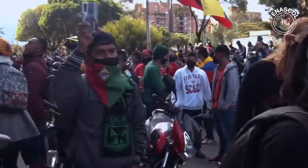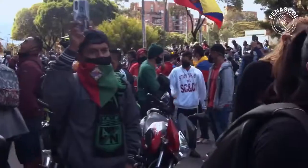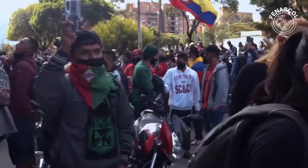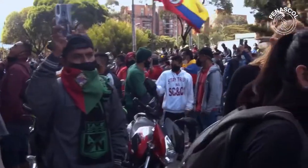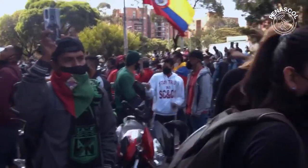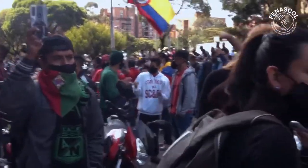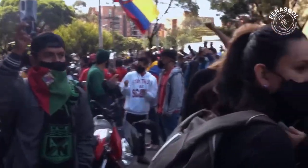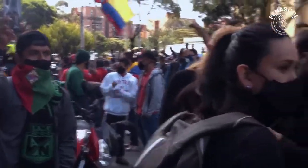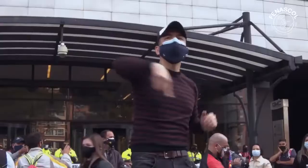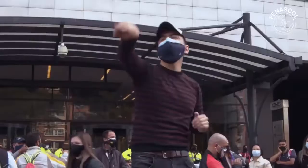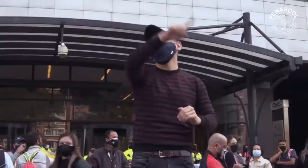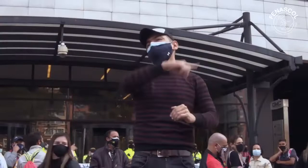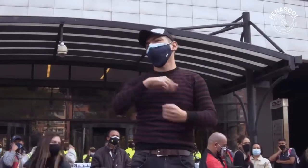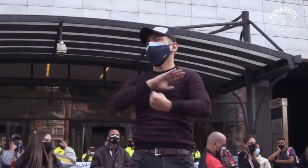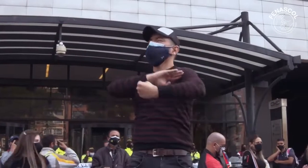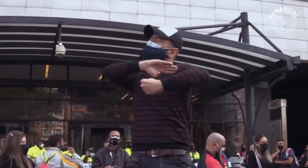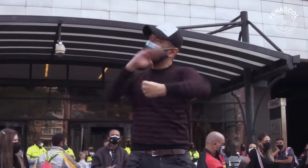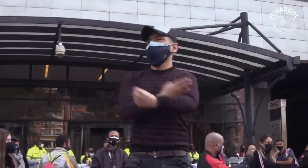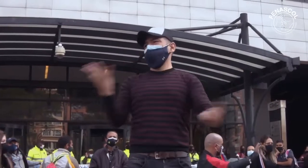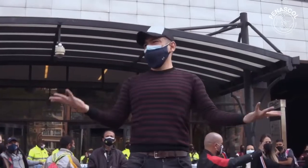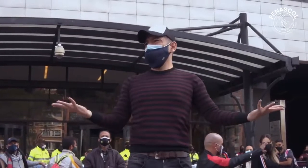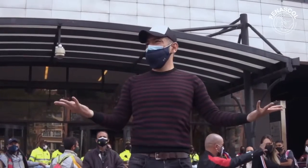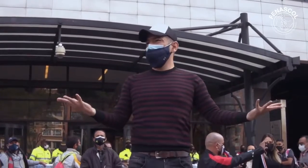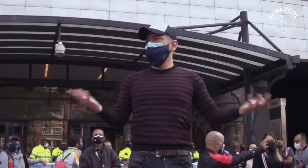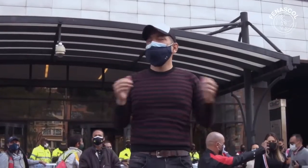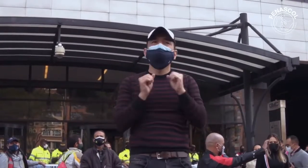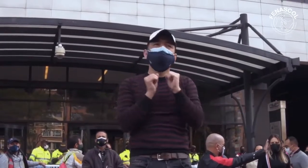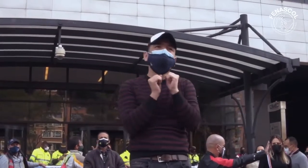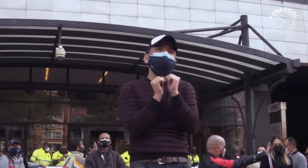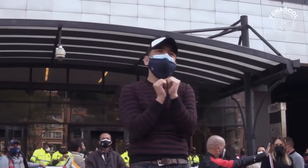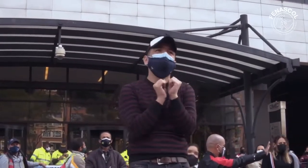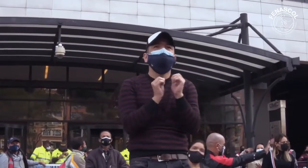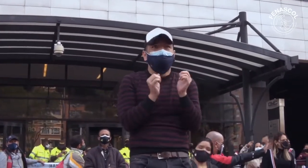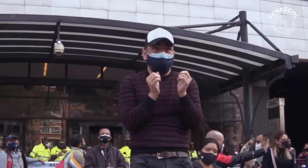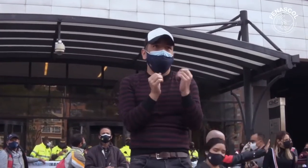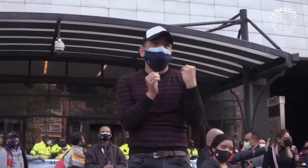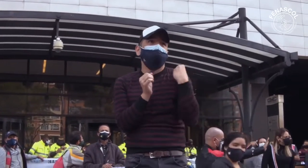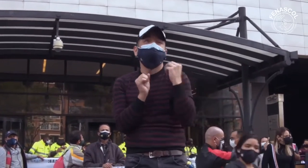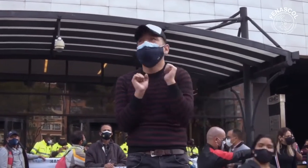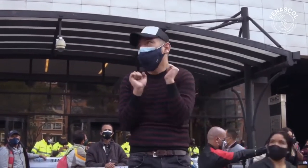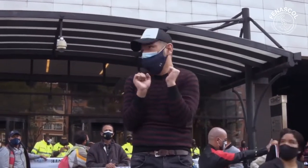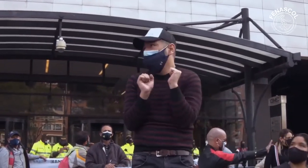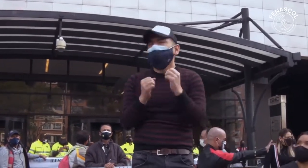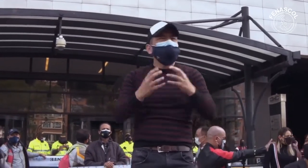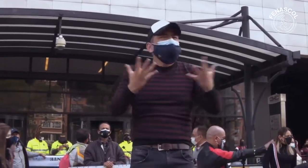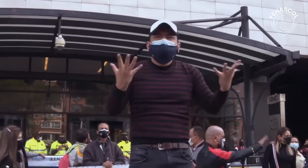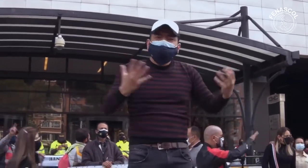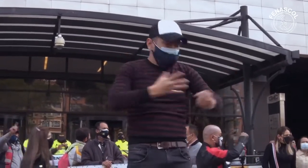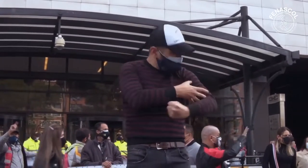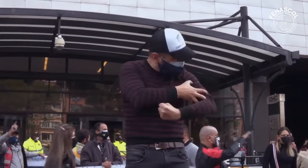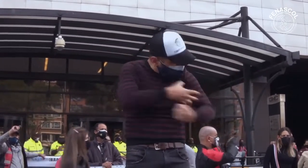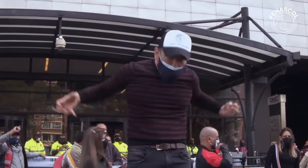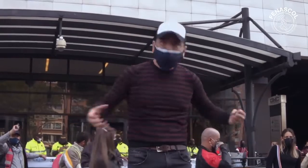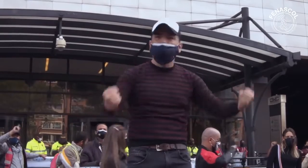nuestro derecho. A todos ustedes les pido por favor fuerza, no más sumisión, esperando que nos avisen.